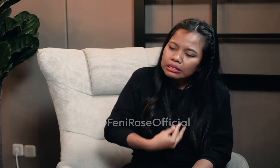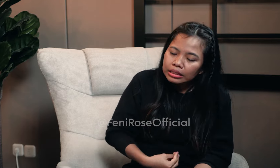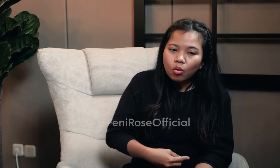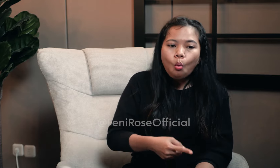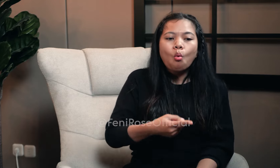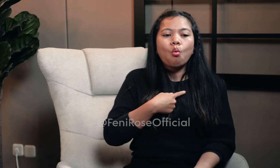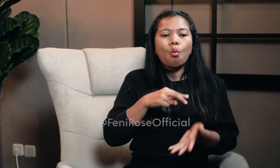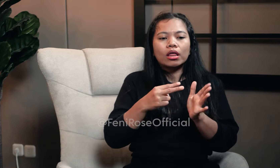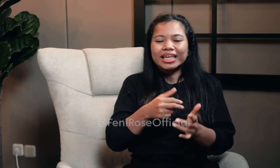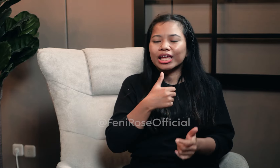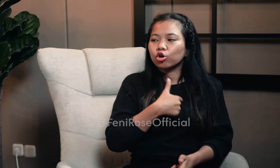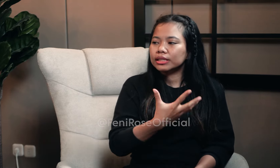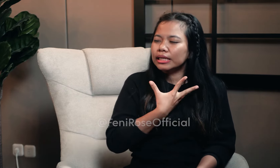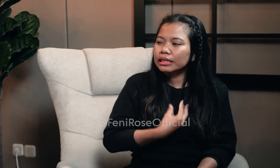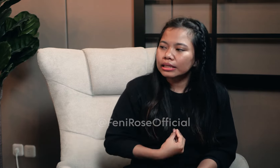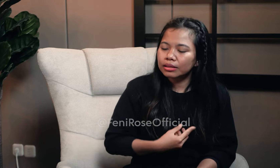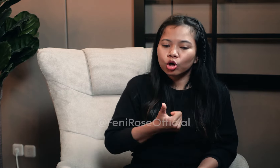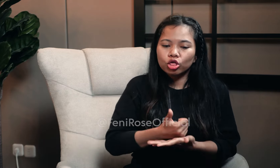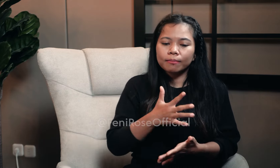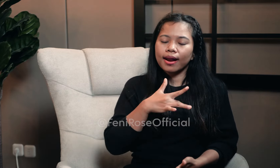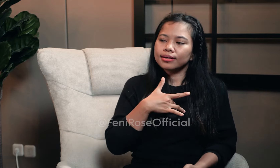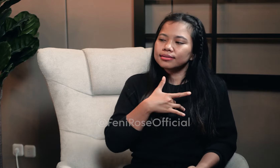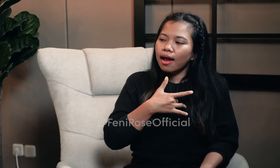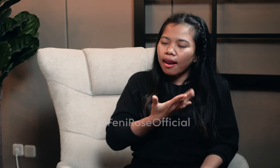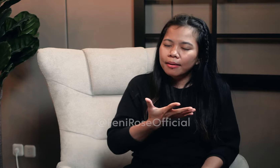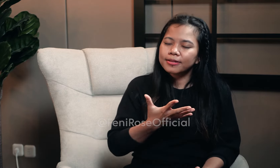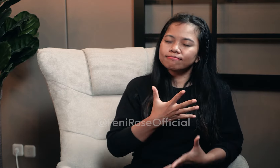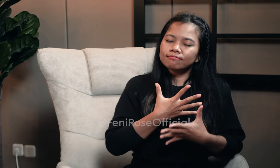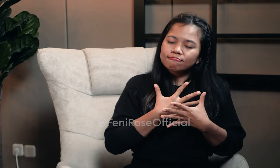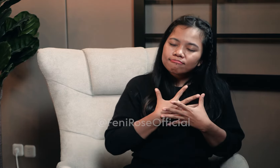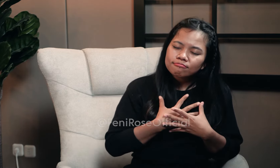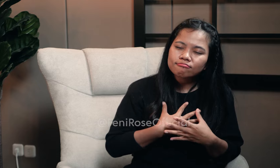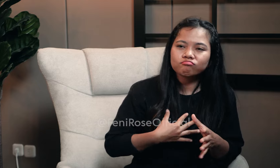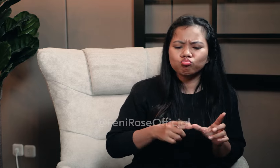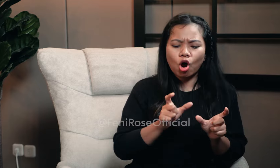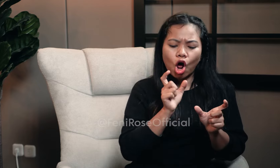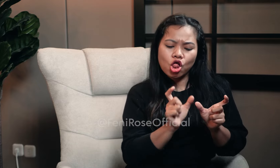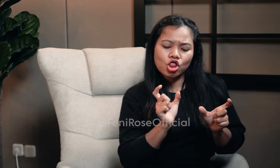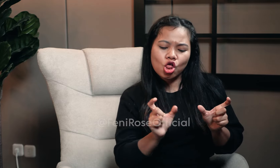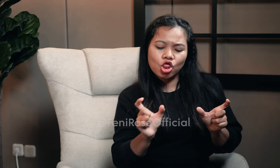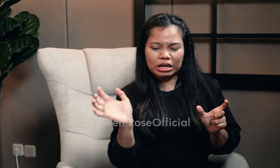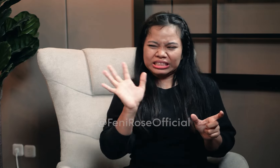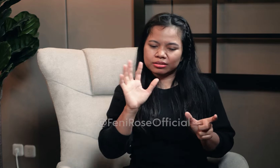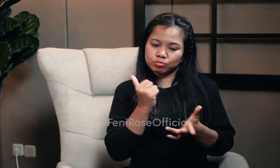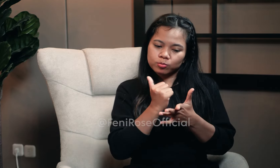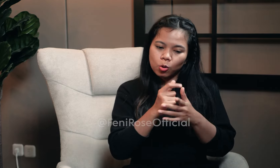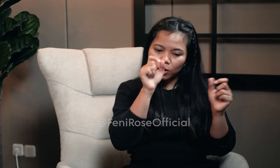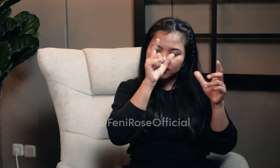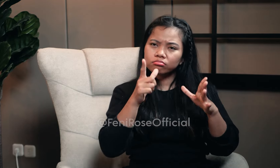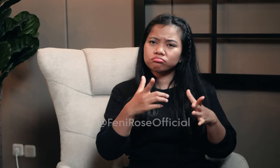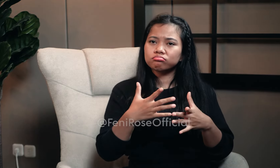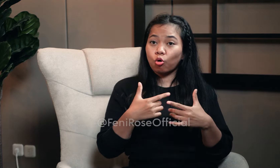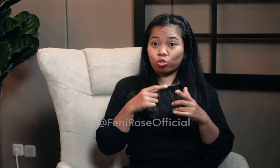sih mengenai sedih kah ya artinya otomatis kita pembawaan jiwanya harus sedih ee enggak